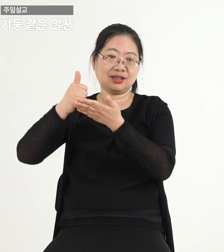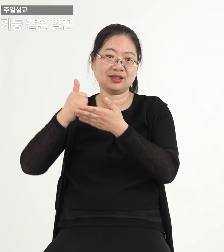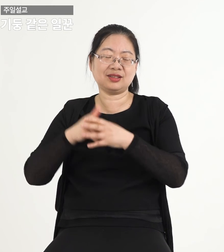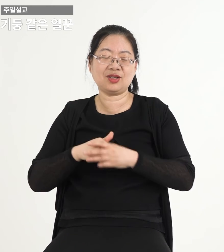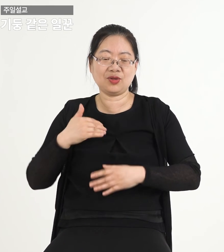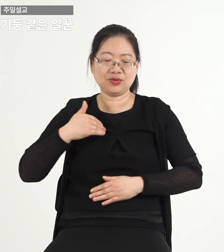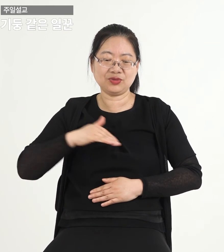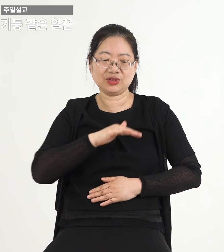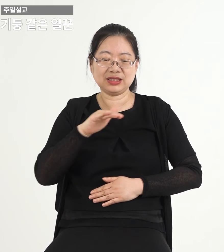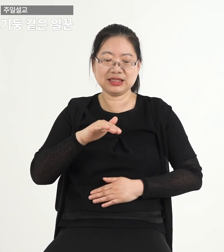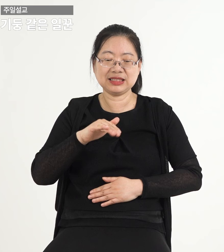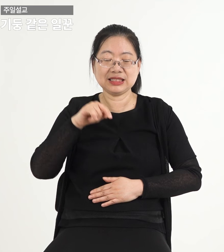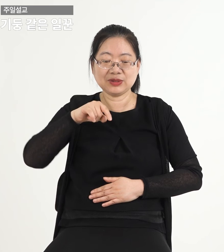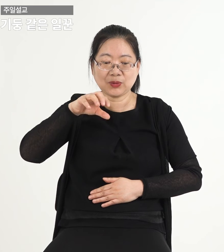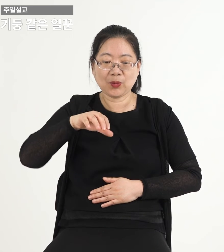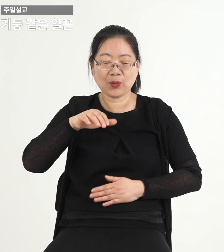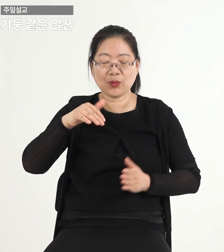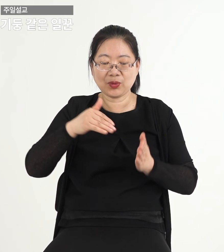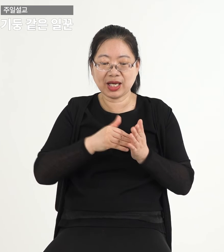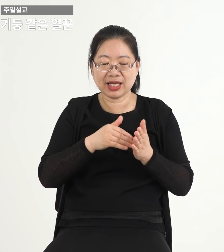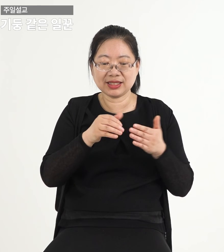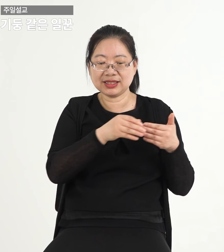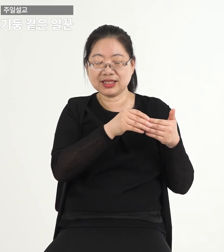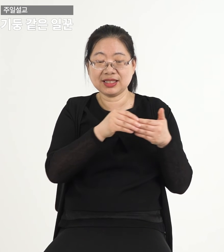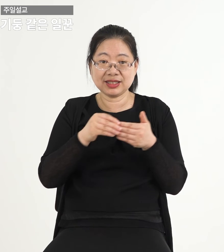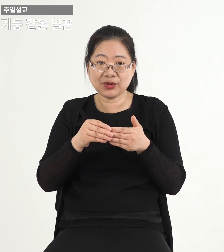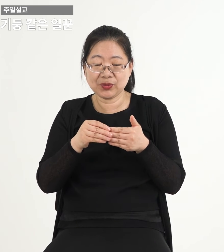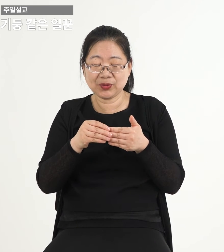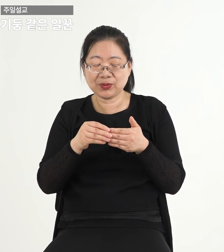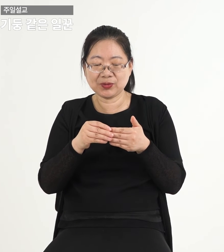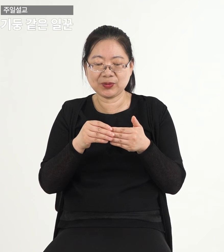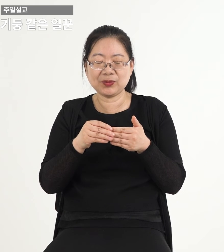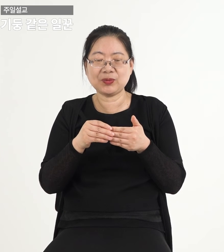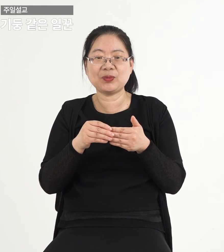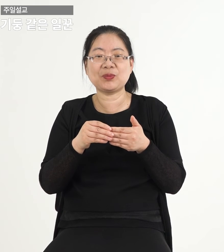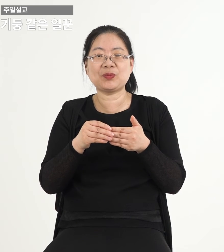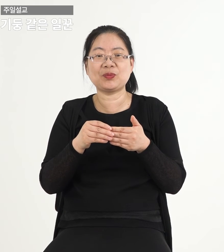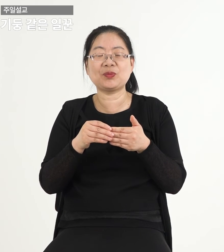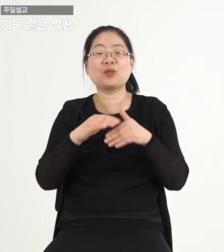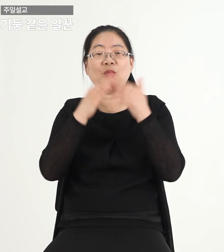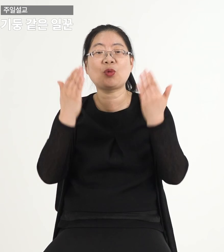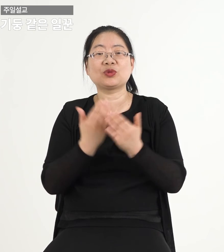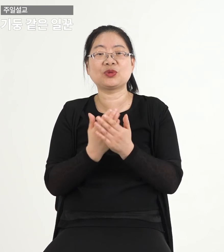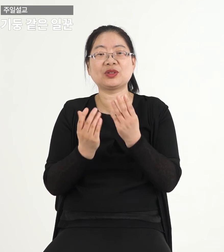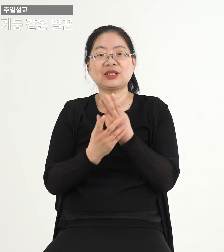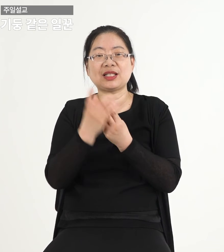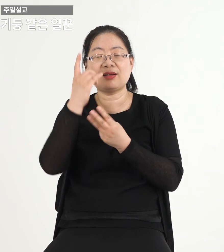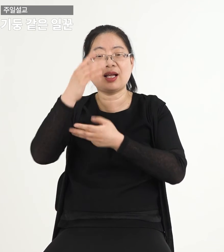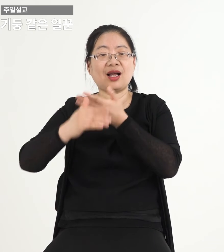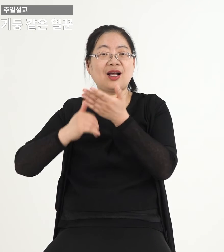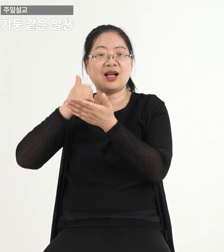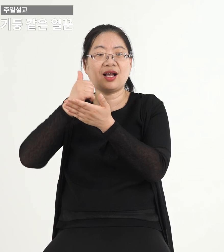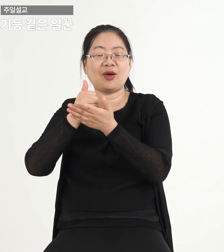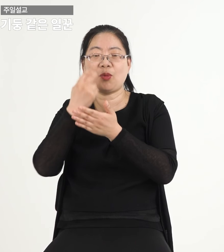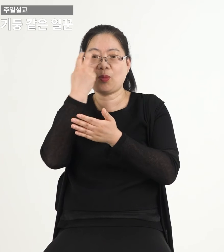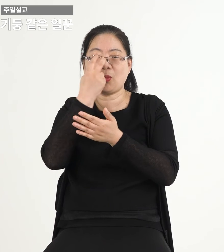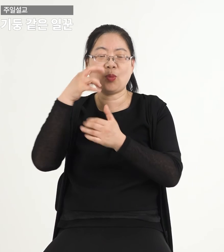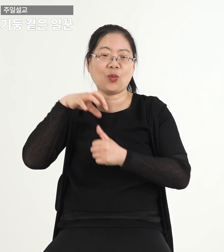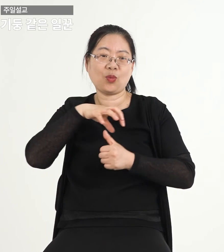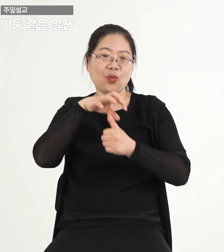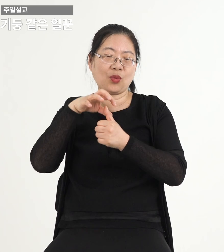하나님께서 우리를 여기까지 세우신 것도, 여기까지 끌어오신 것도 삼위 하나님의